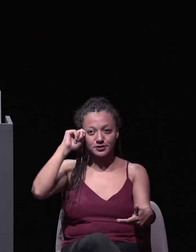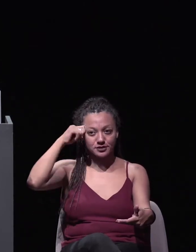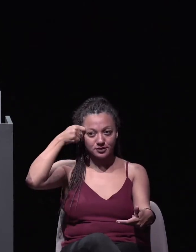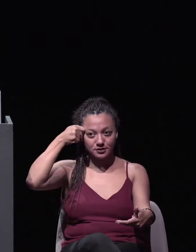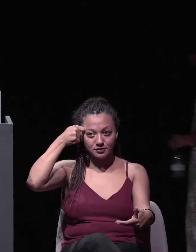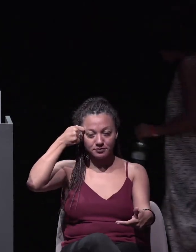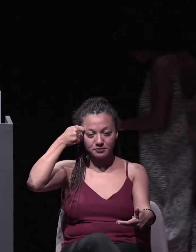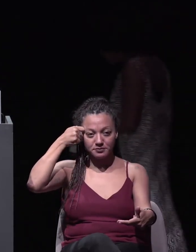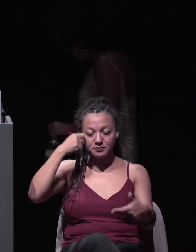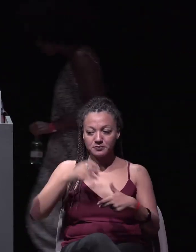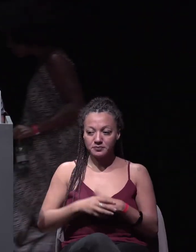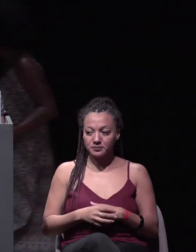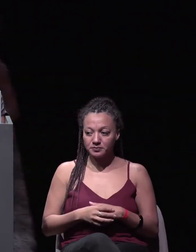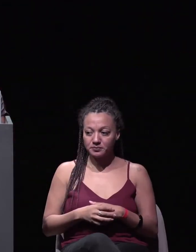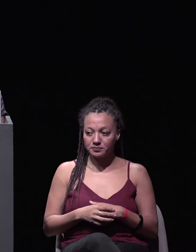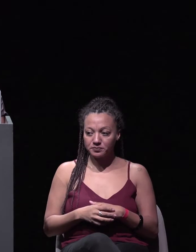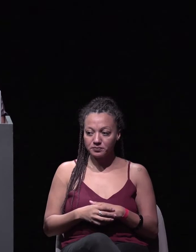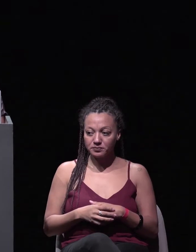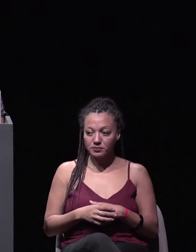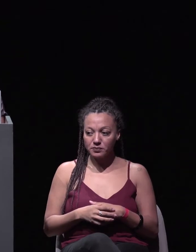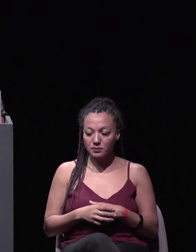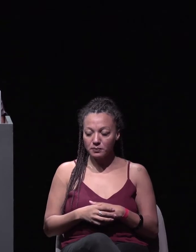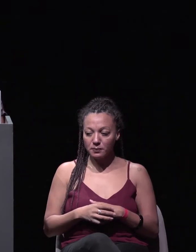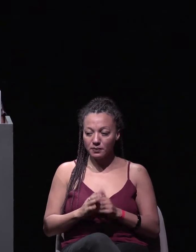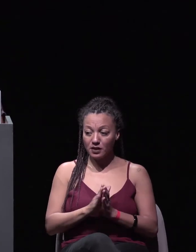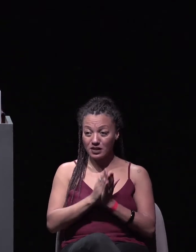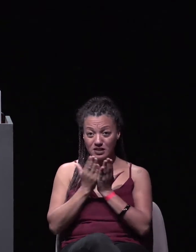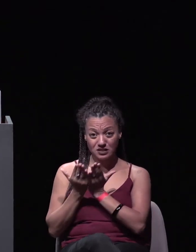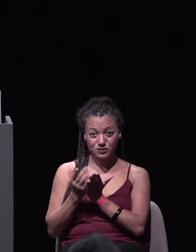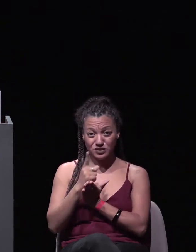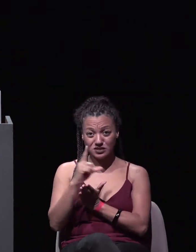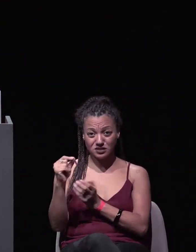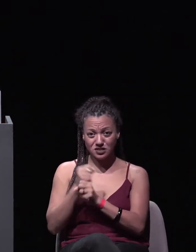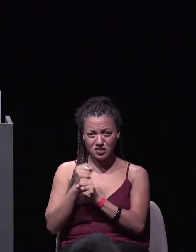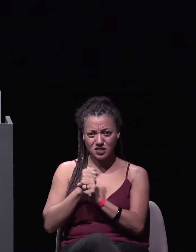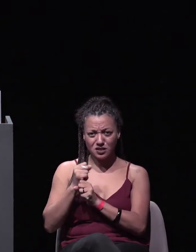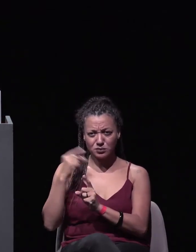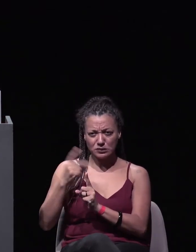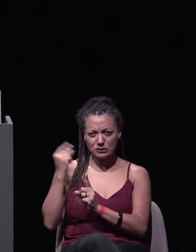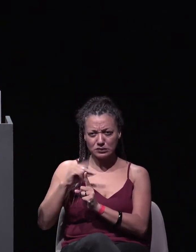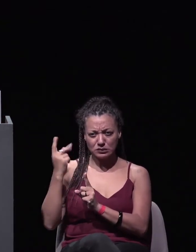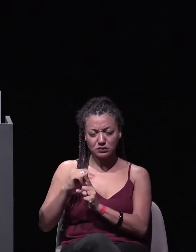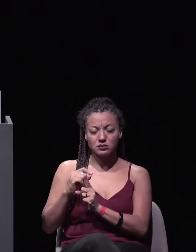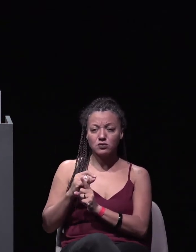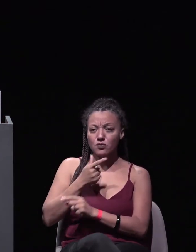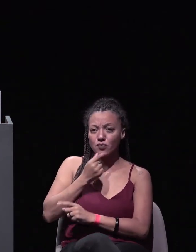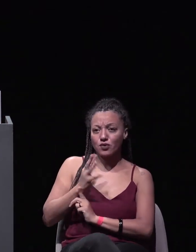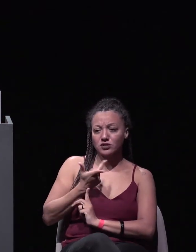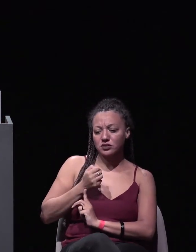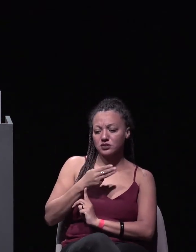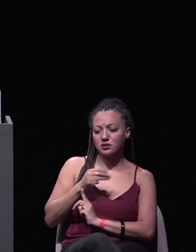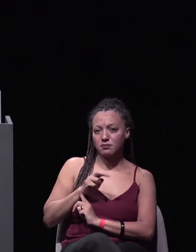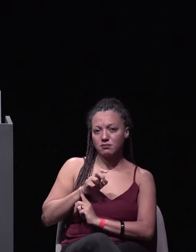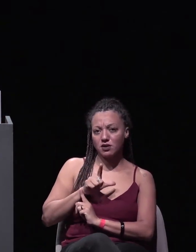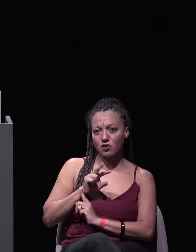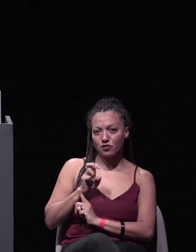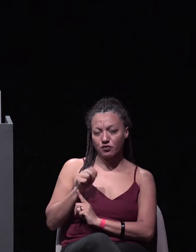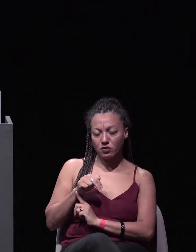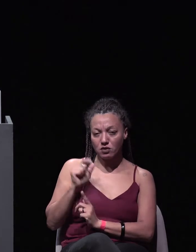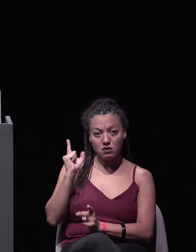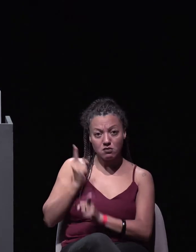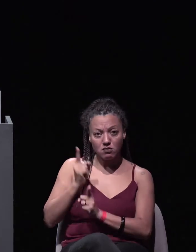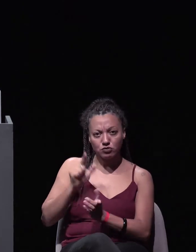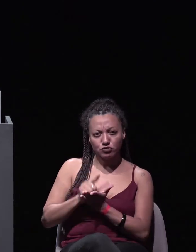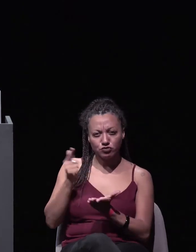negros, né? Então, nesse livro, 100 Anos de Linchamento, Melvin Edwards vai encontrar uma notícia de jornal,